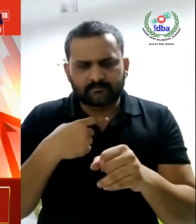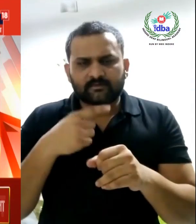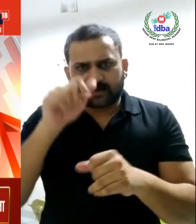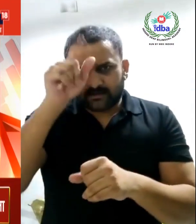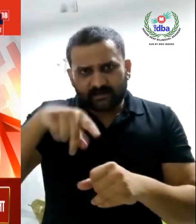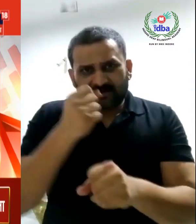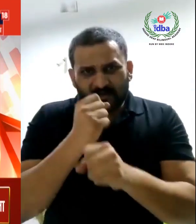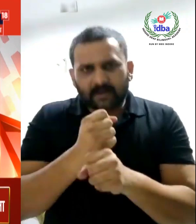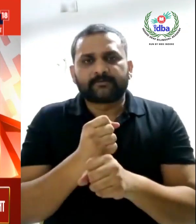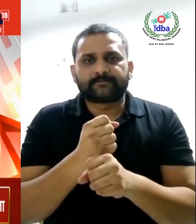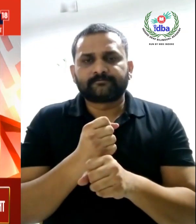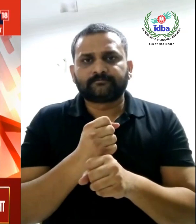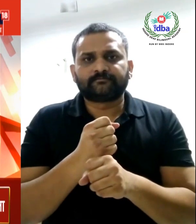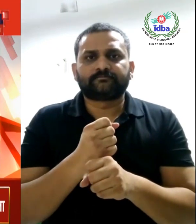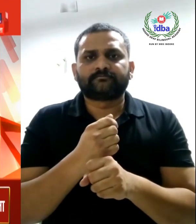भारत सरकार को